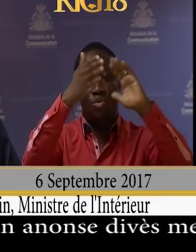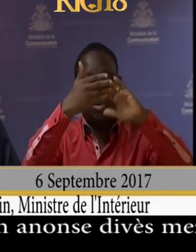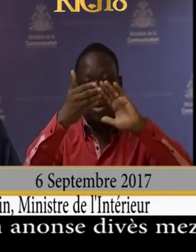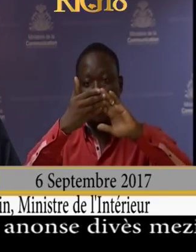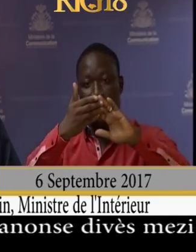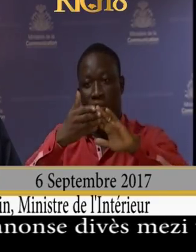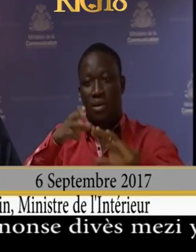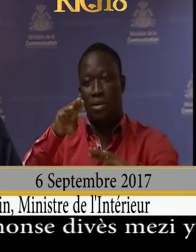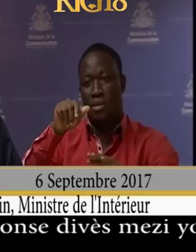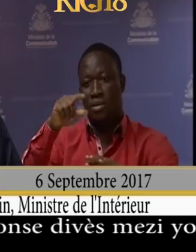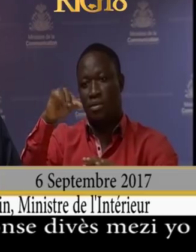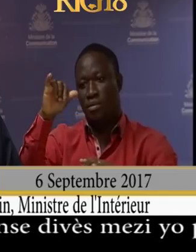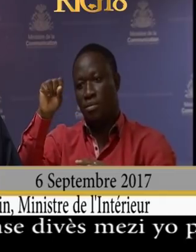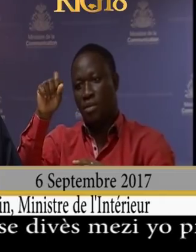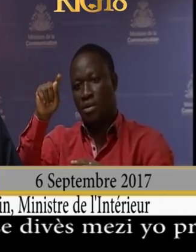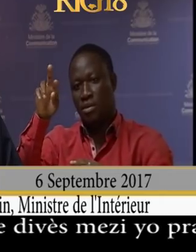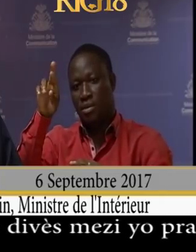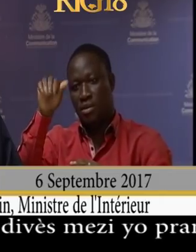yo qui